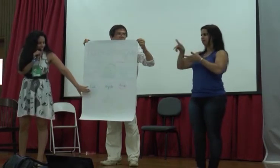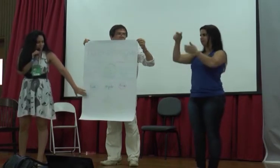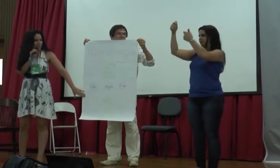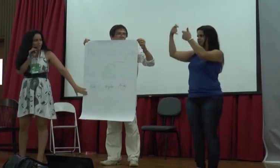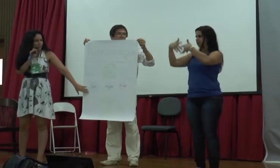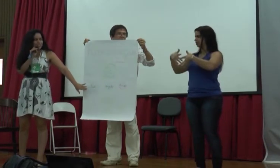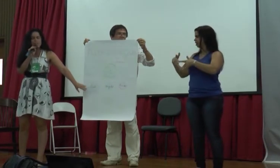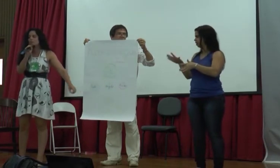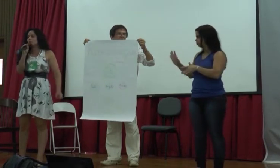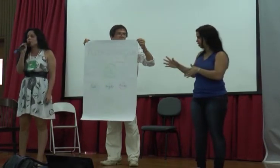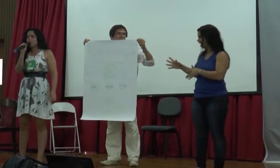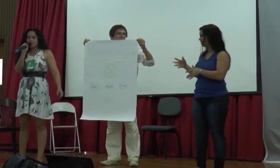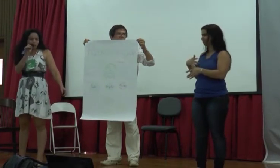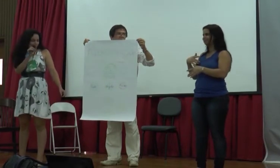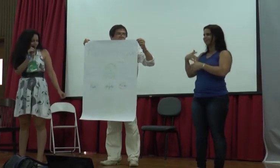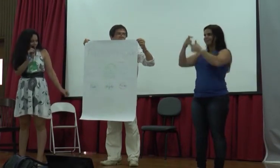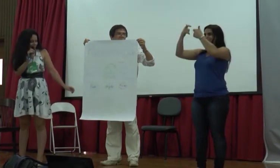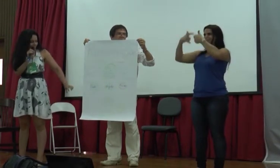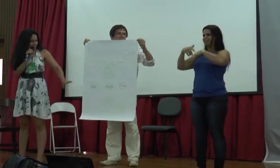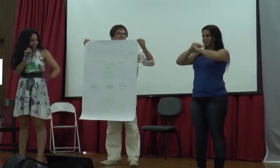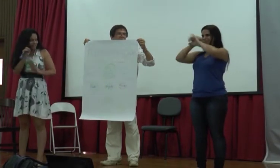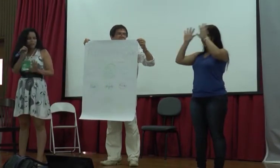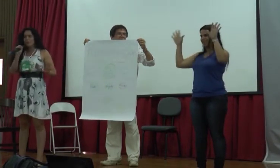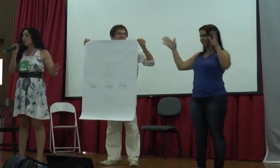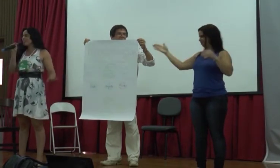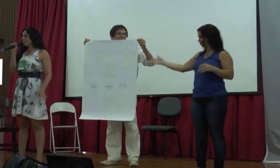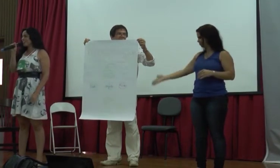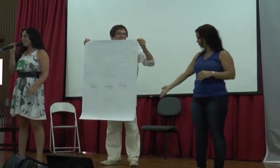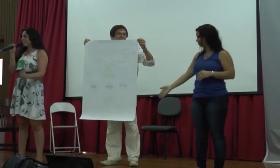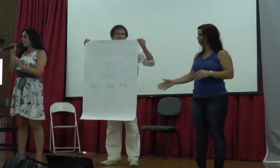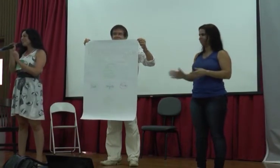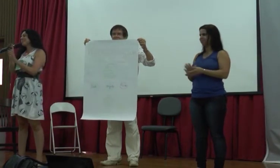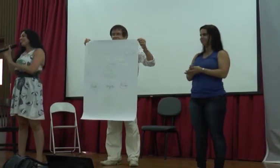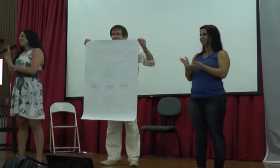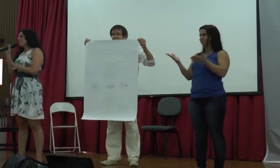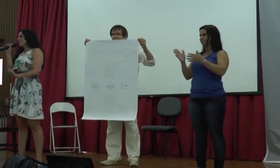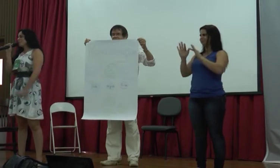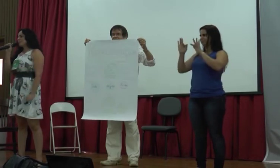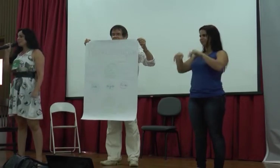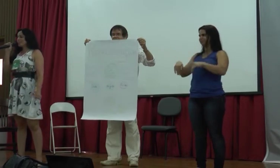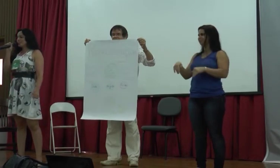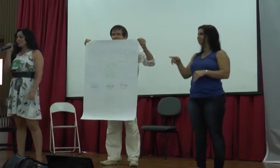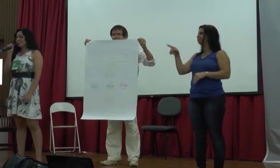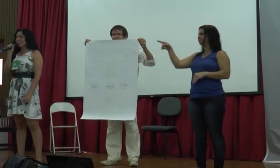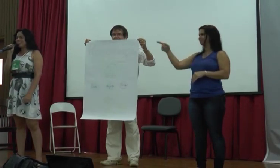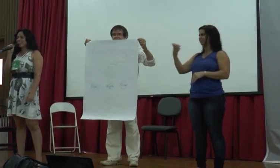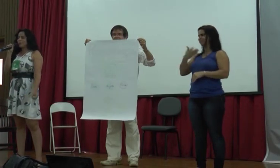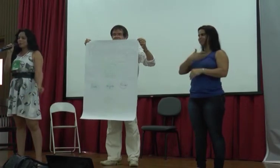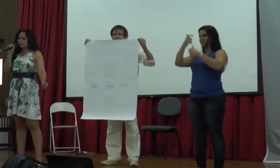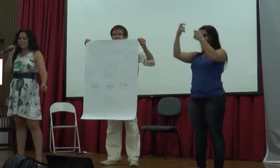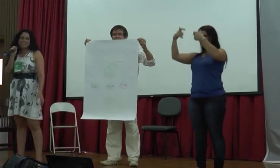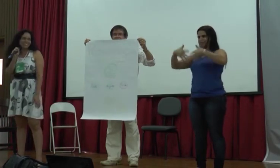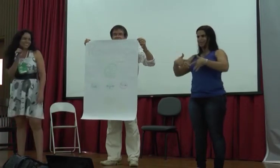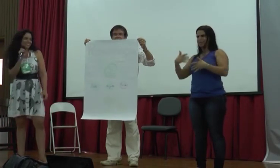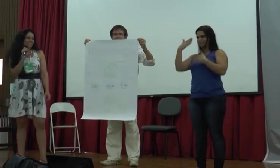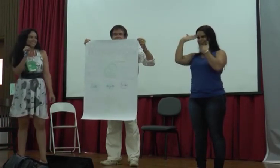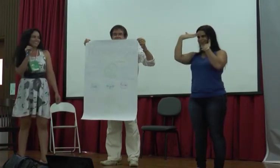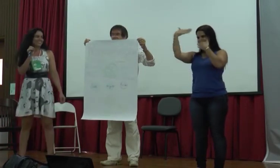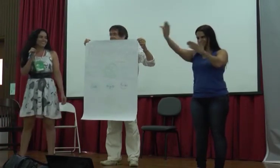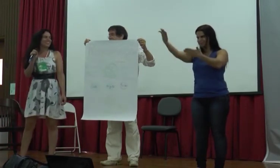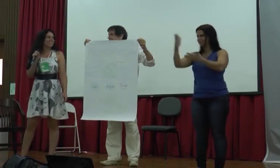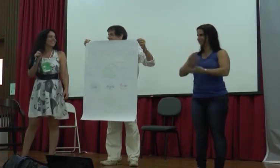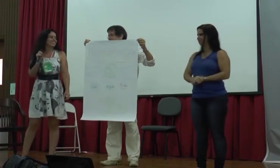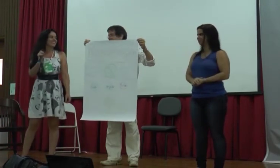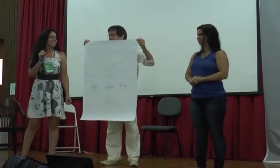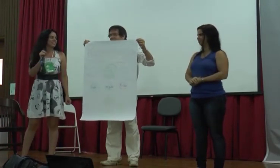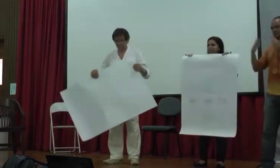até já avançamos um pouco aqui no cartaz e é melhor encerrar, senão meu amigo não vai ter o que falar, tá bom? Obrigada.